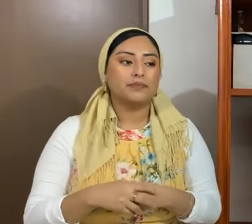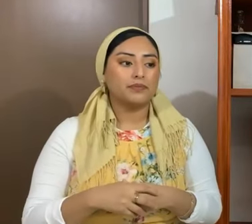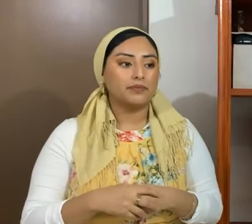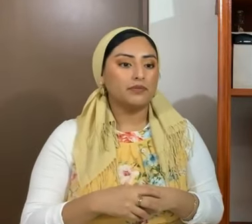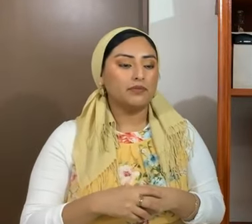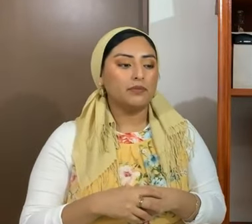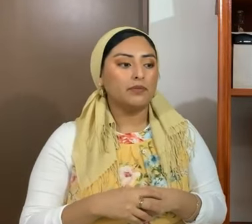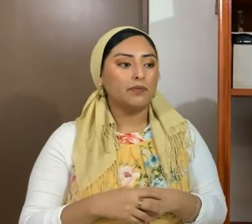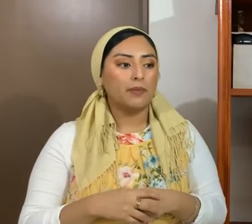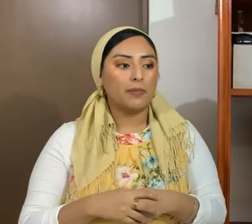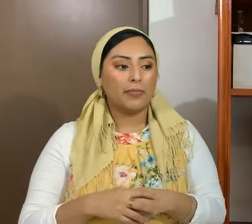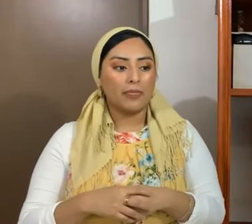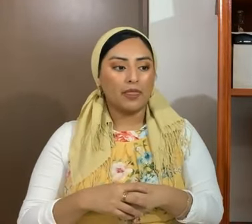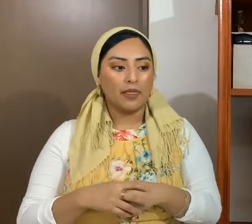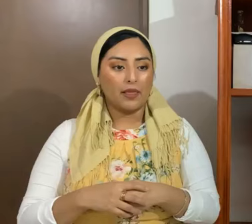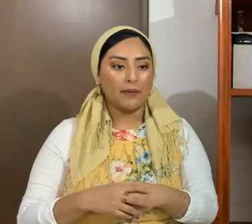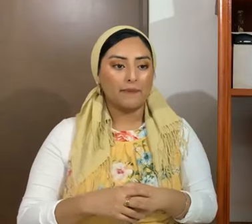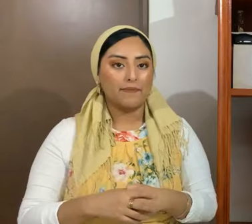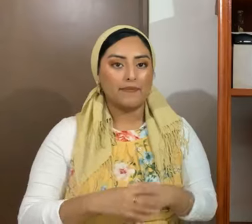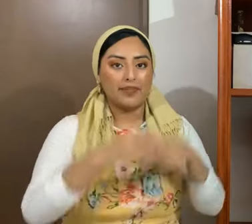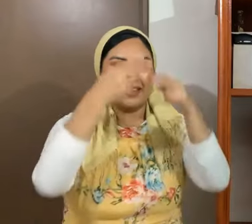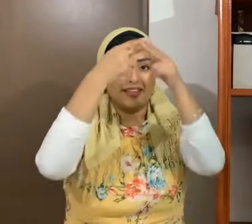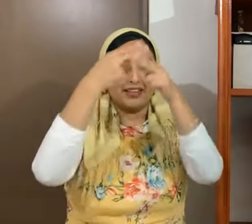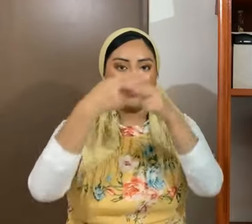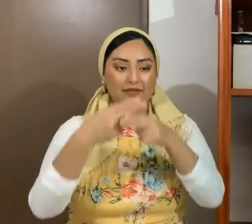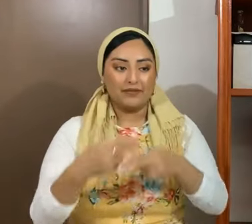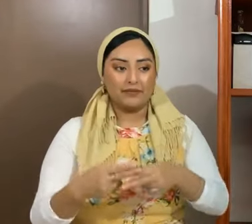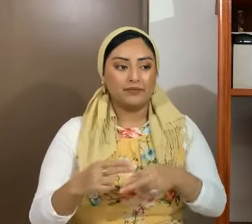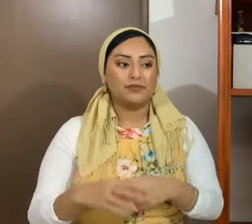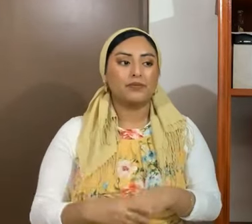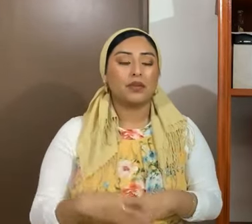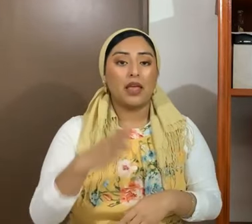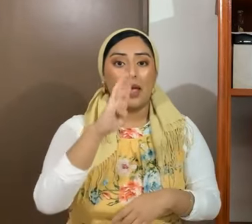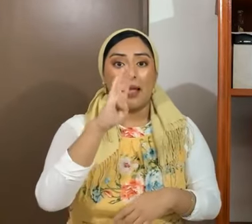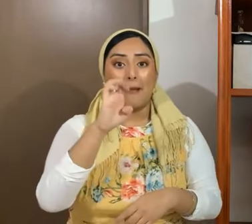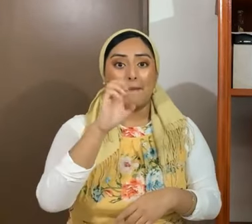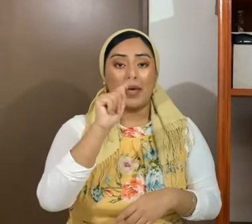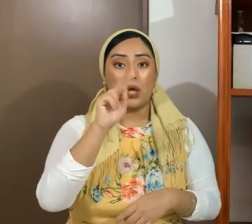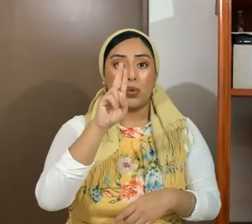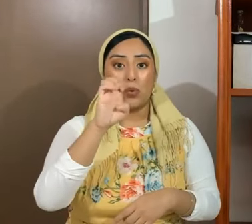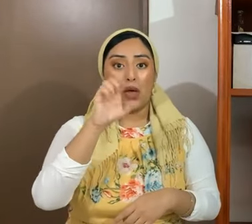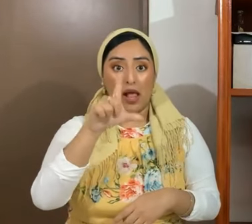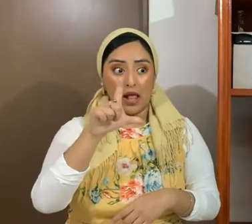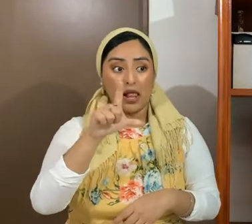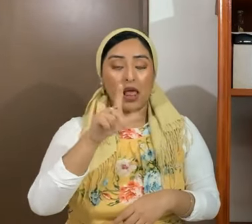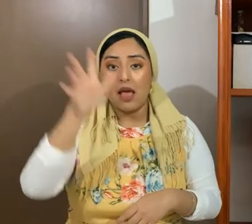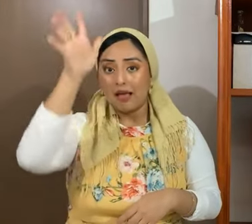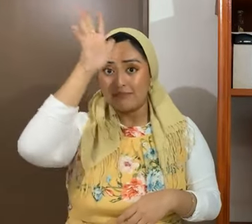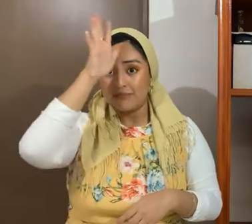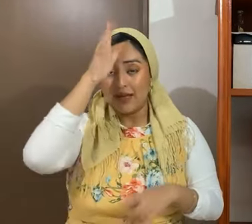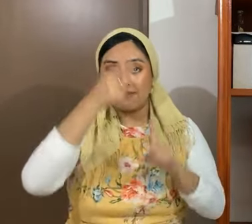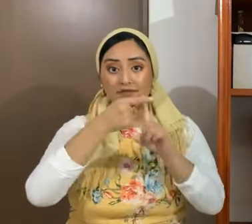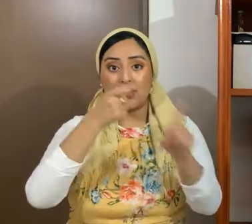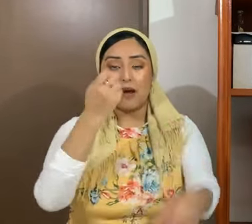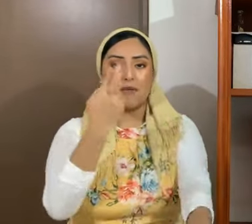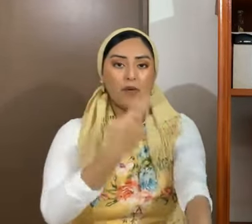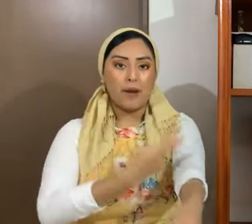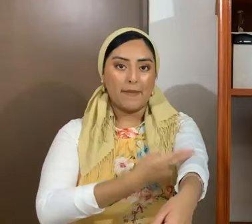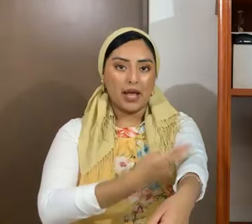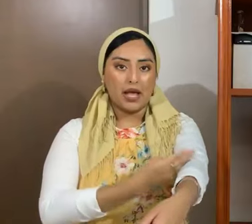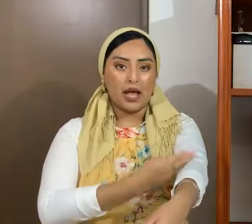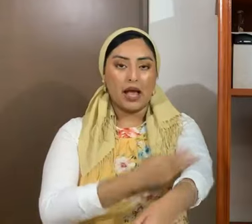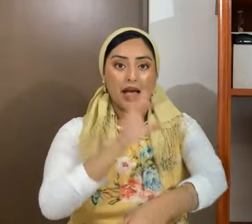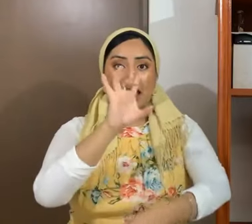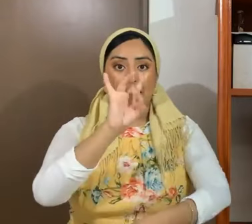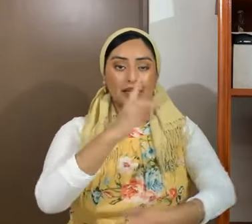Aram, Kesed, Asó, Pildas, Gitlaf y Betuel. Y Betuel fue el padre de Rebeca. Estos son los 8 hijos que dio a luz